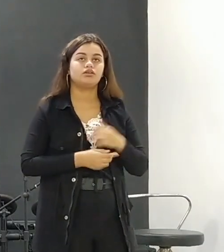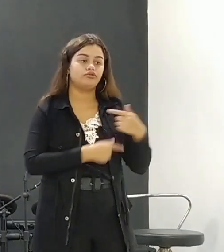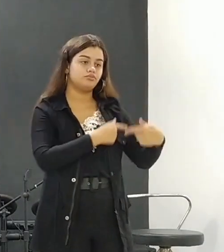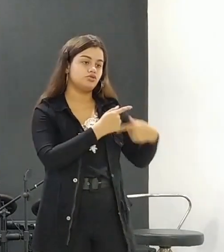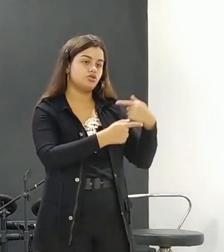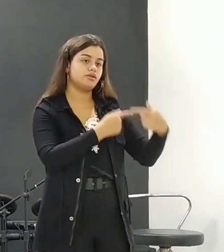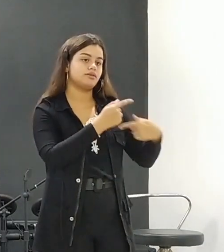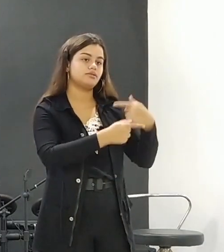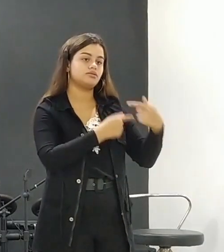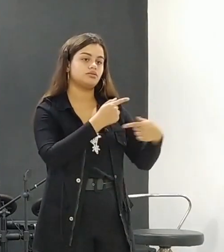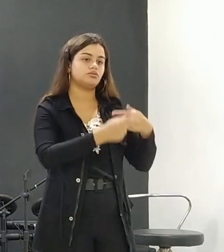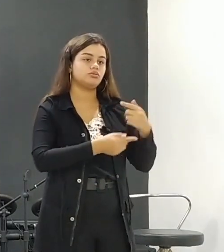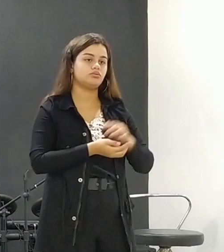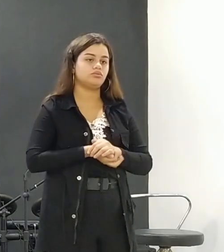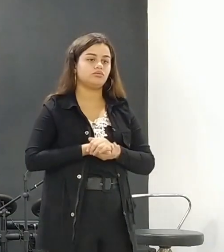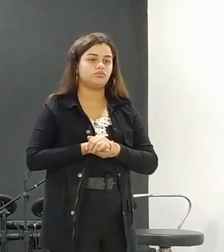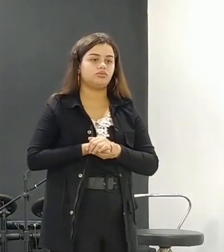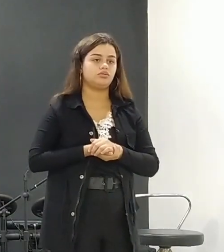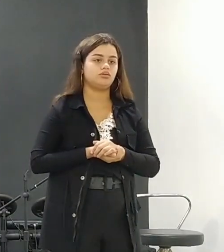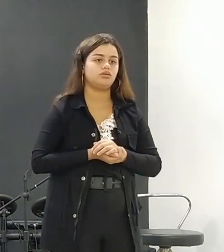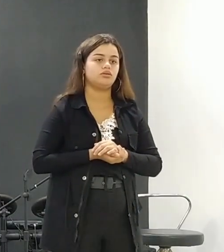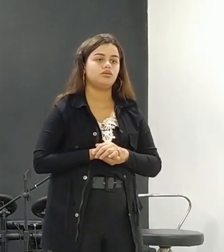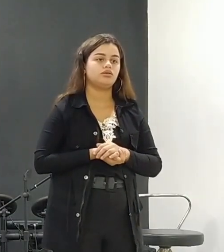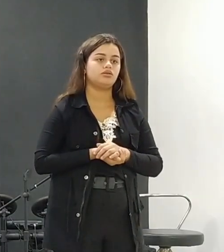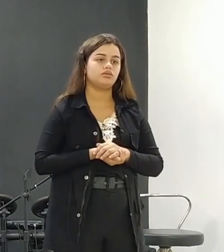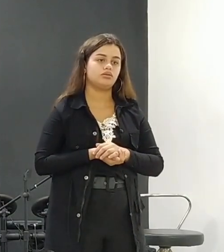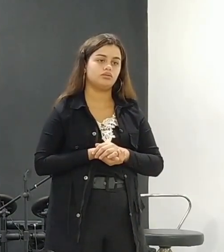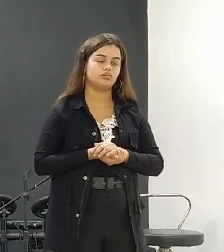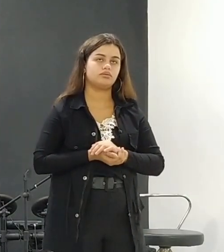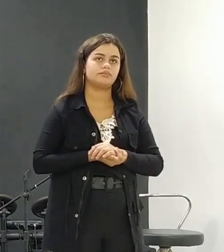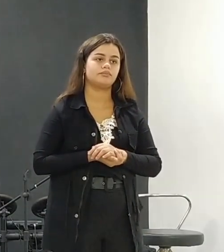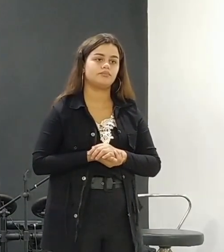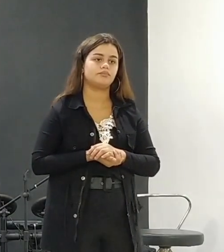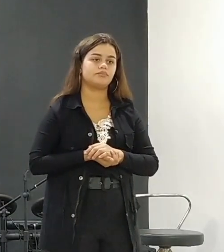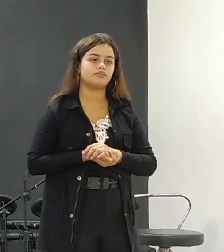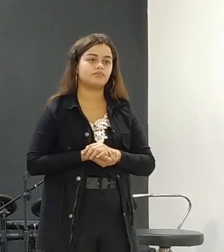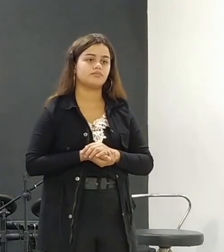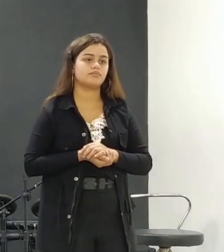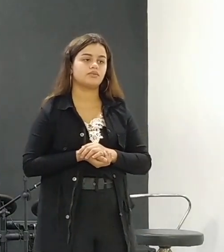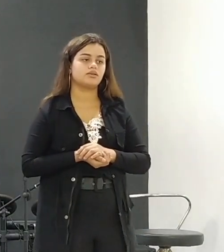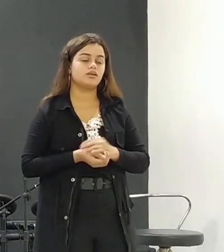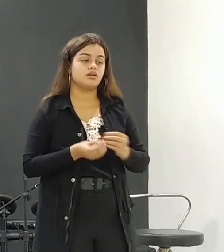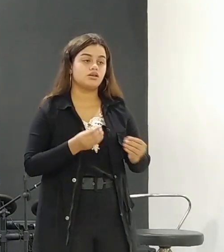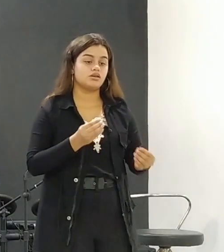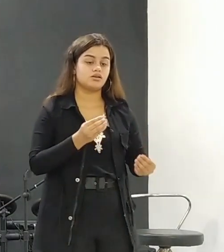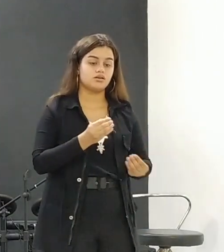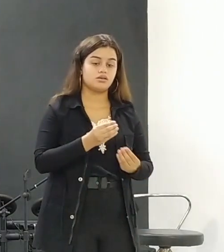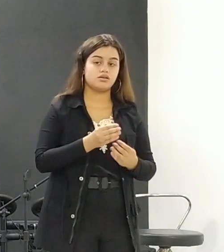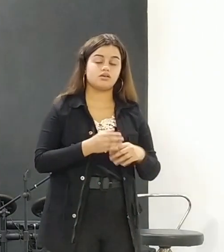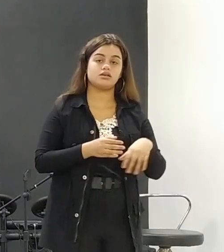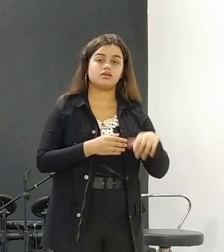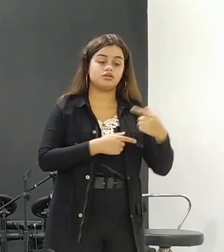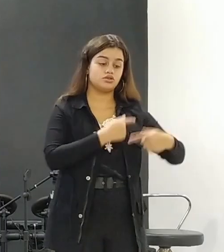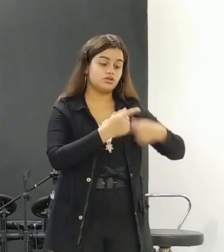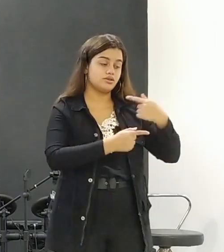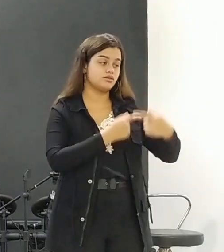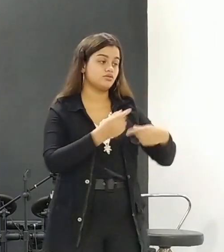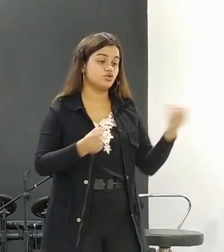agora nós estamos em Cristo e herdamos de Cristo uma nova vida. Herdamos de Cristo o ser uma nova